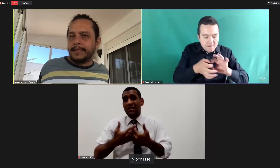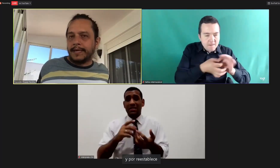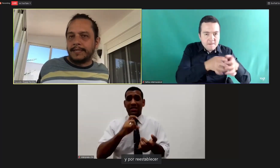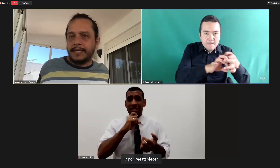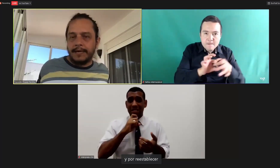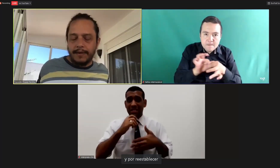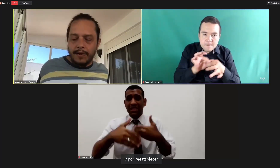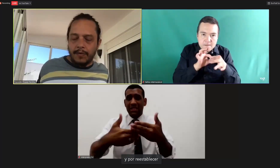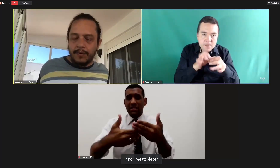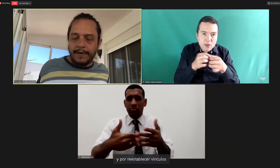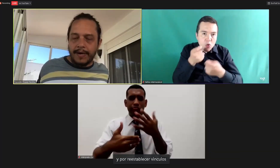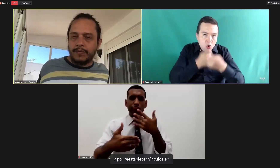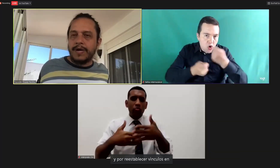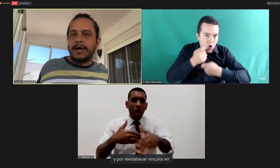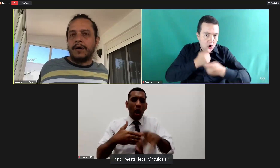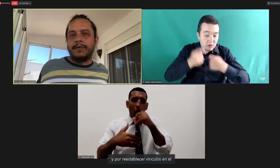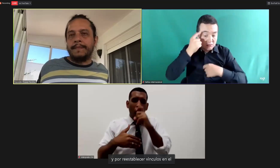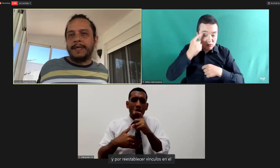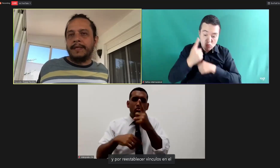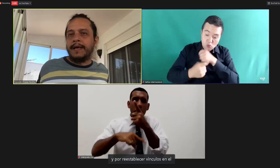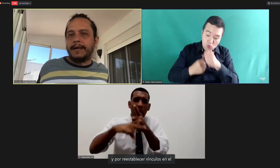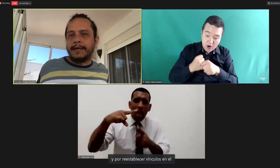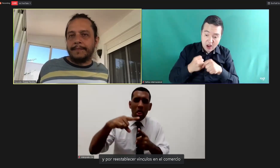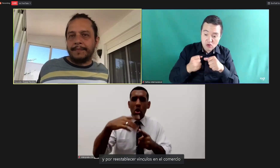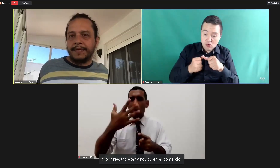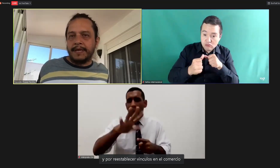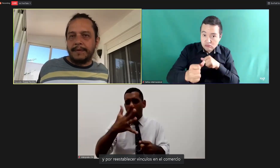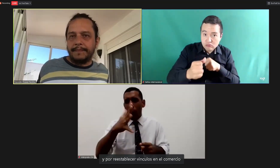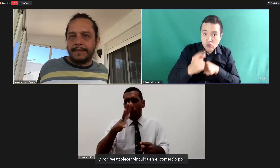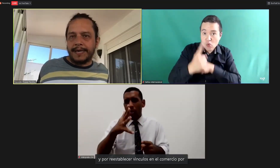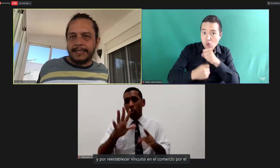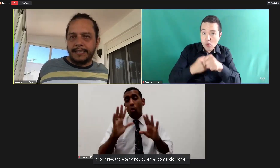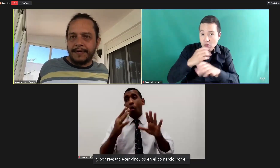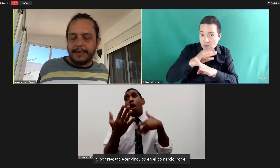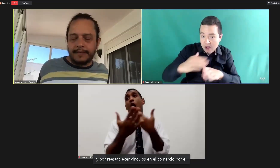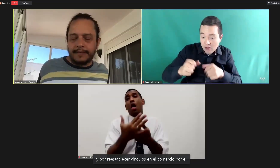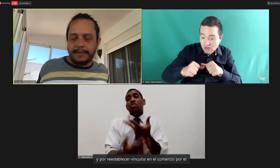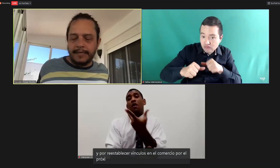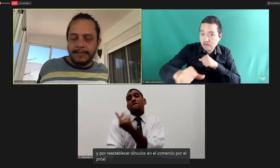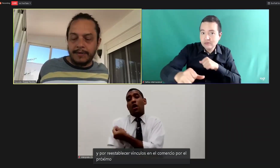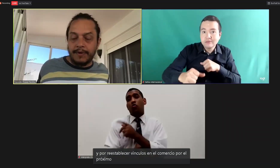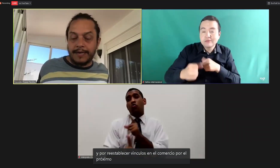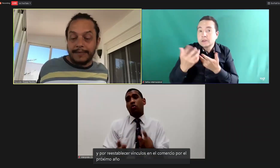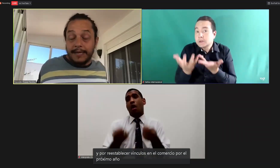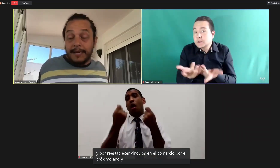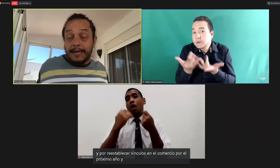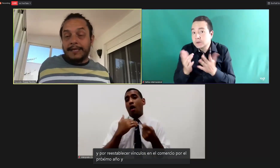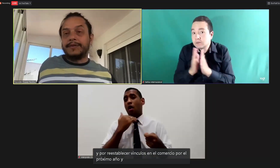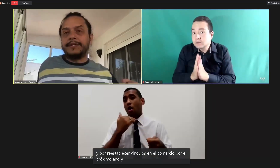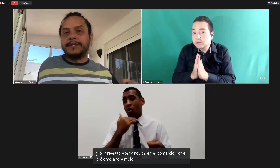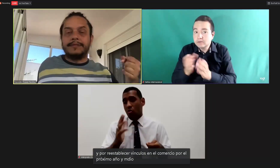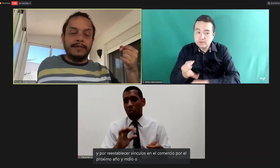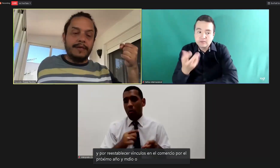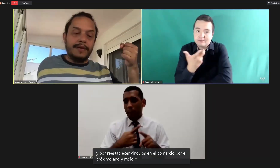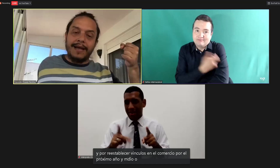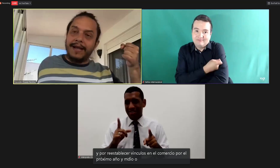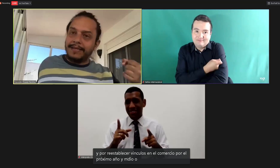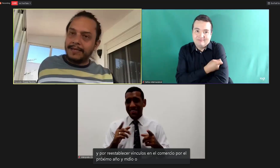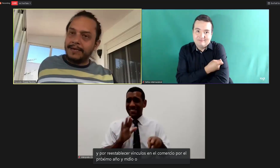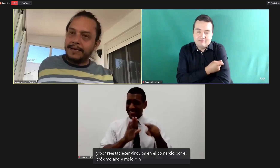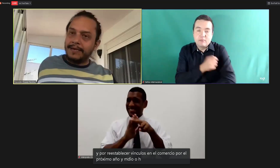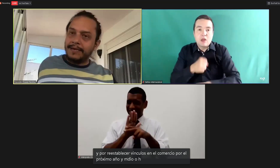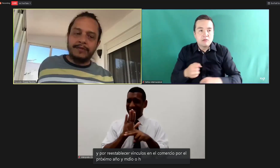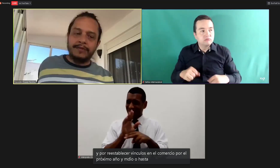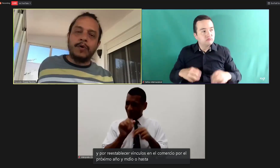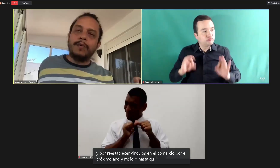medio, o hasta que haya una vacuna o una medida que permita reactivar desde ese lugar. Entonces, hay que